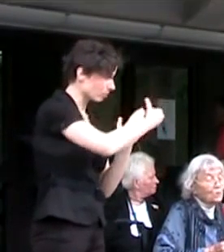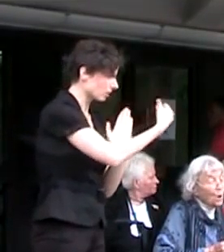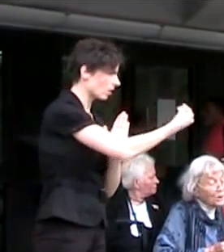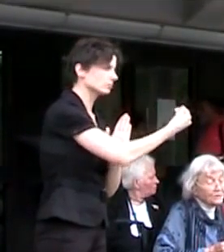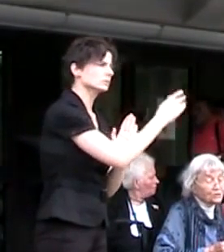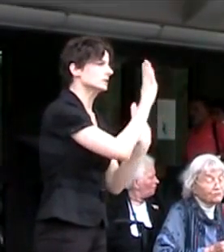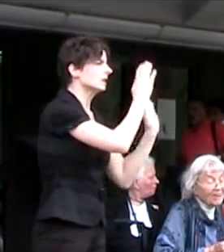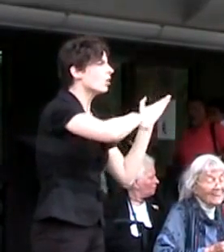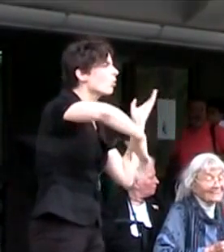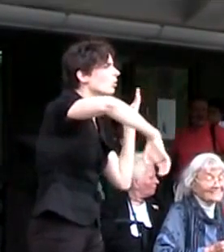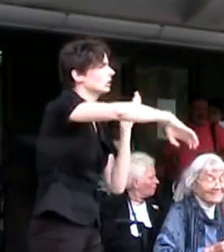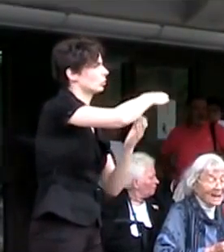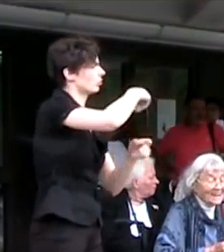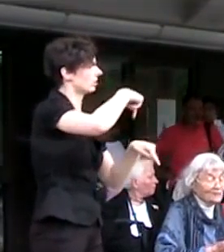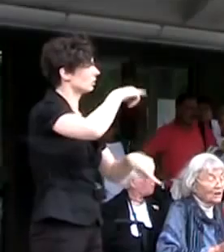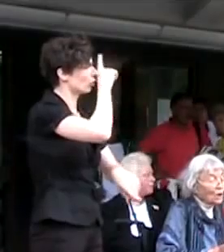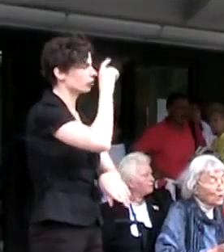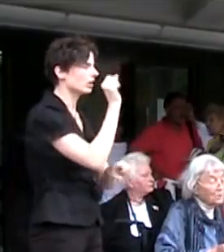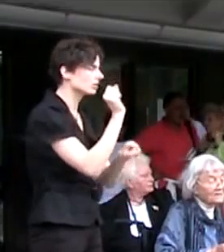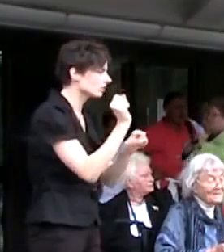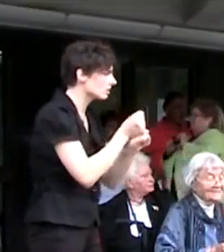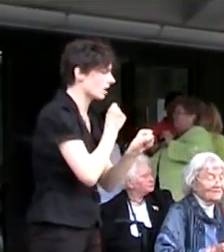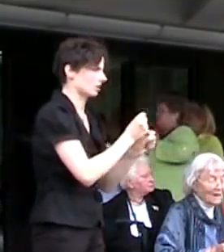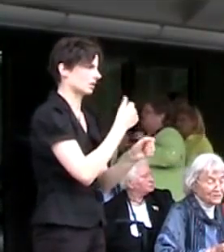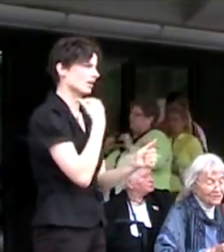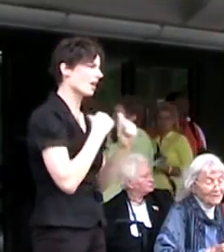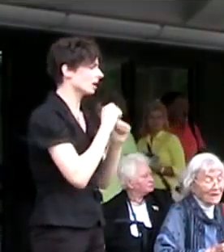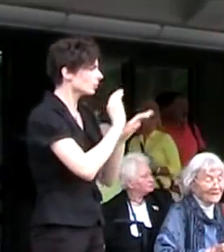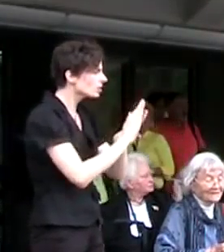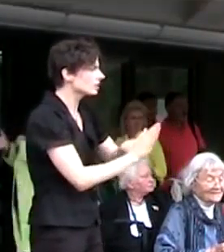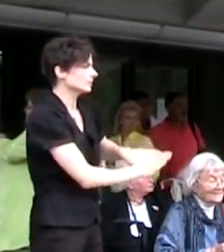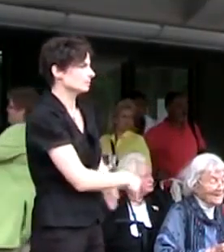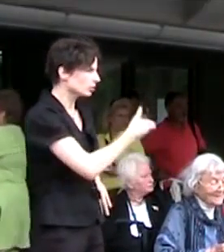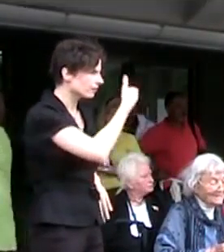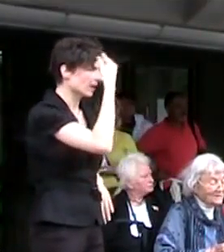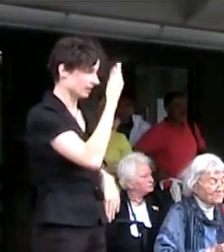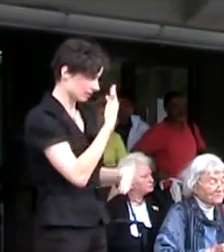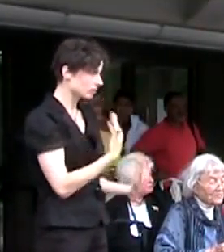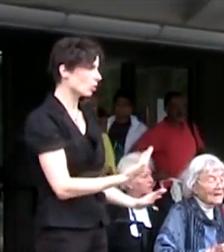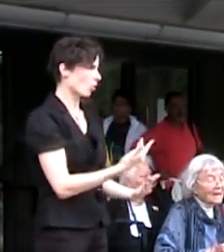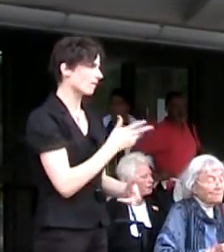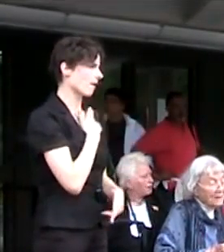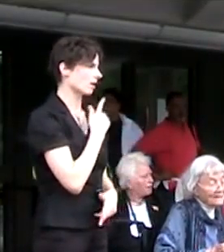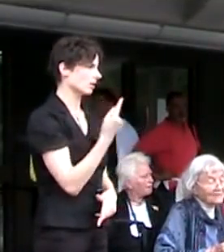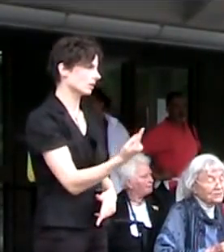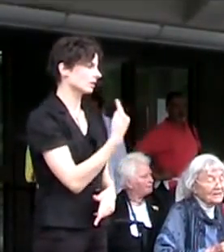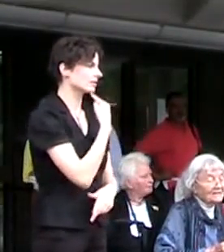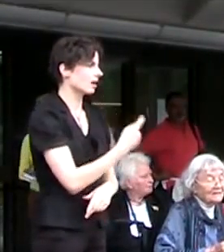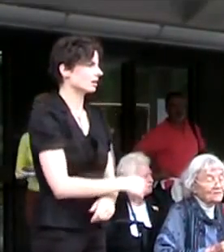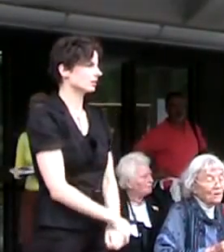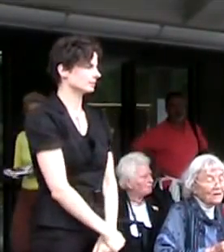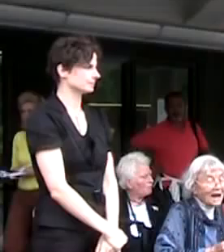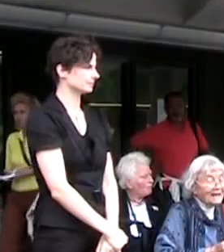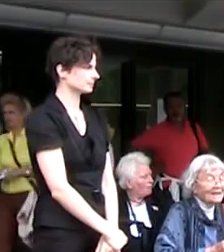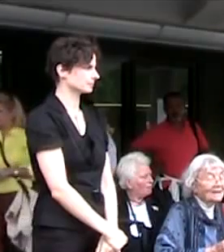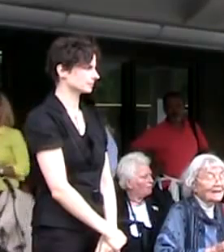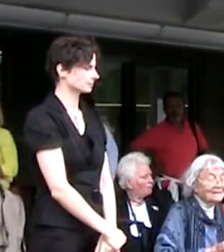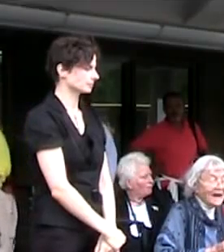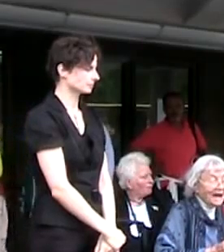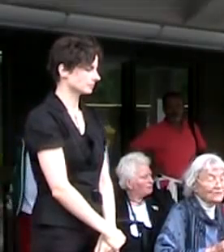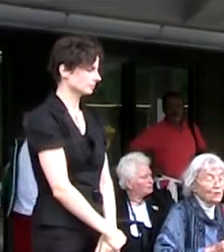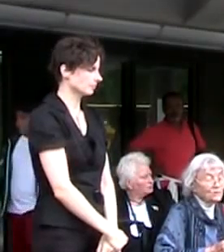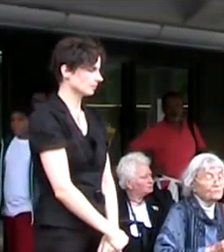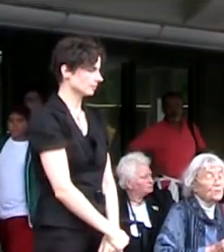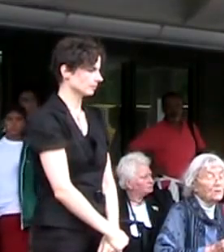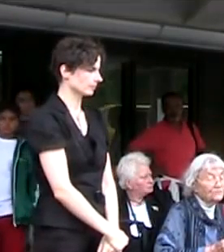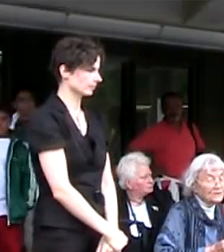und neues, schweres Leid über diese Menschen gebracht. Zitat Ende. Bethel sterilisierte noch lange